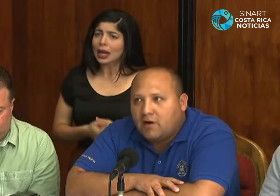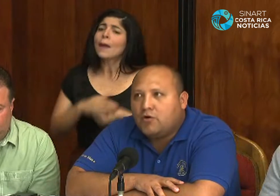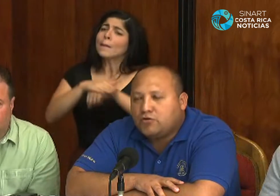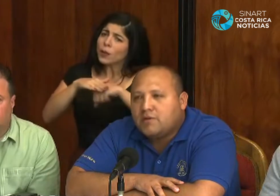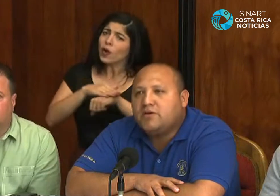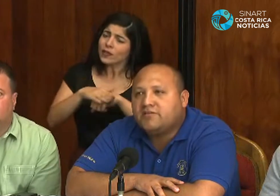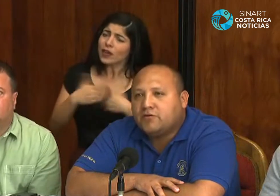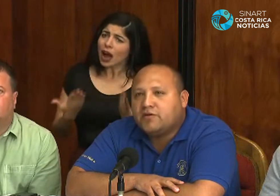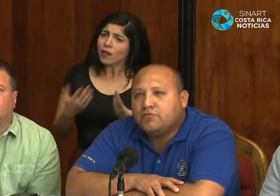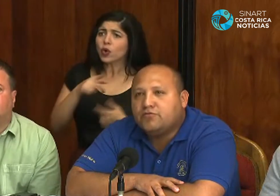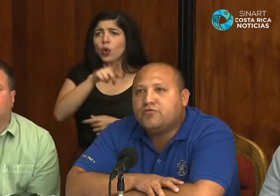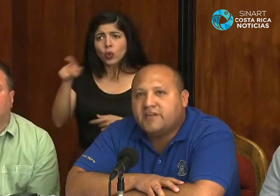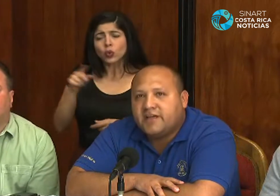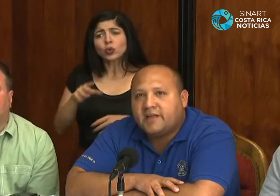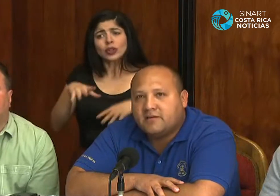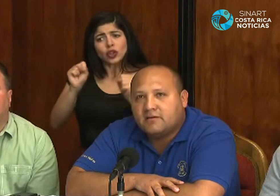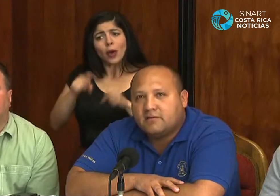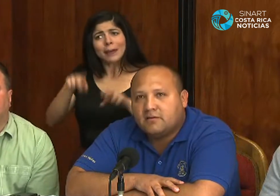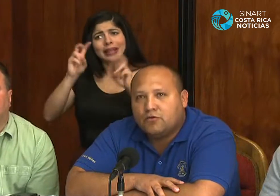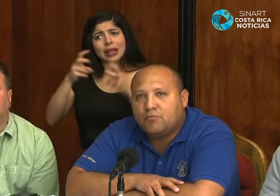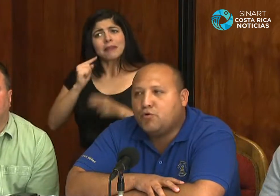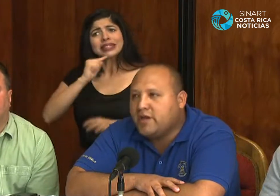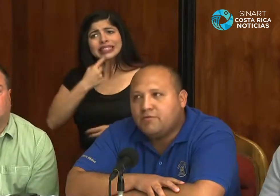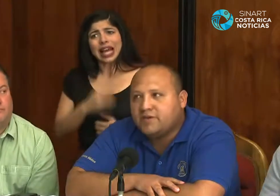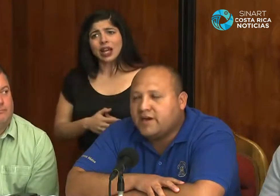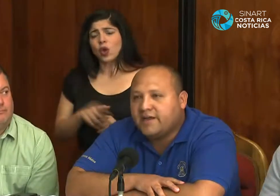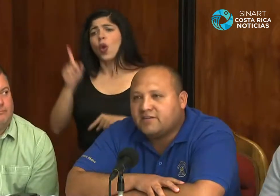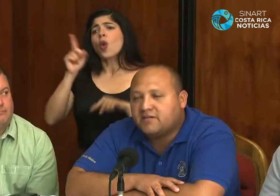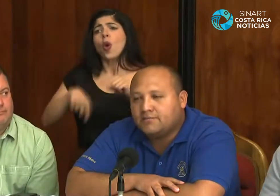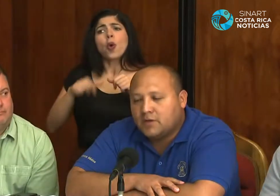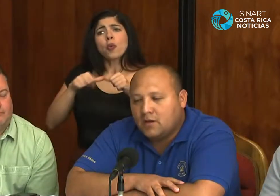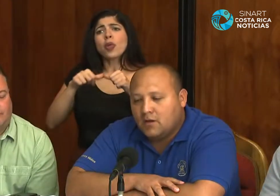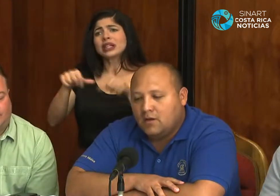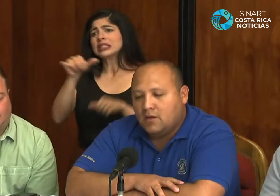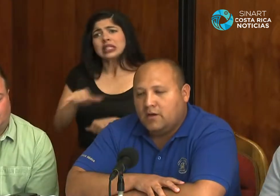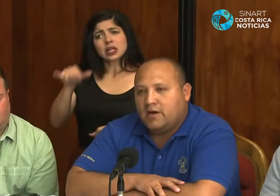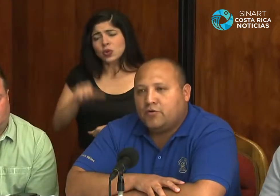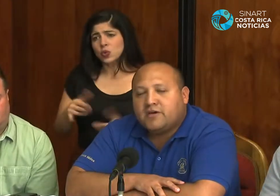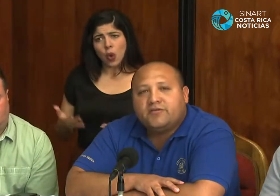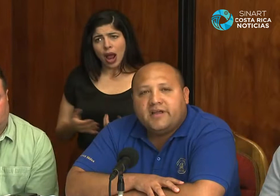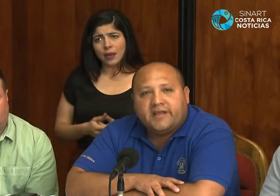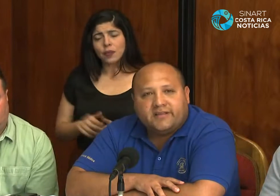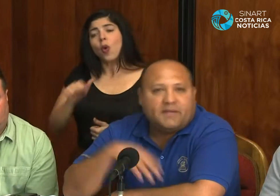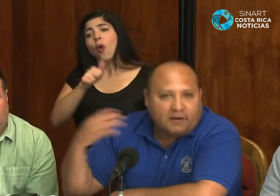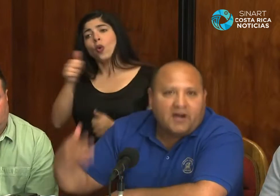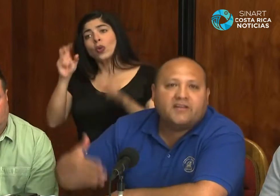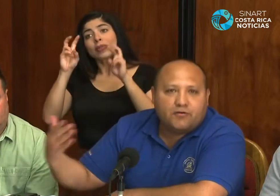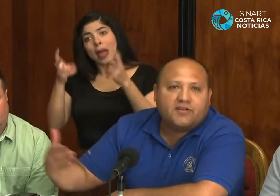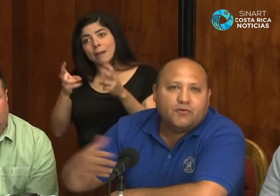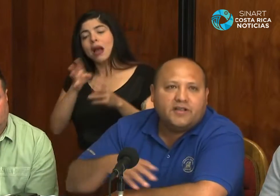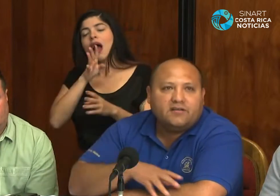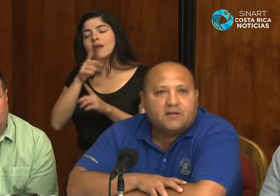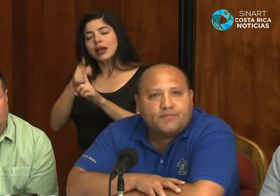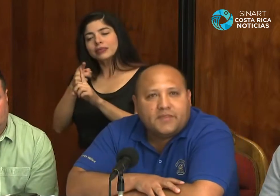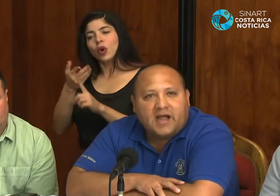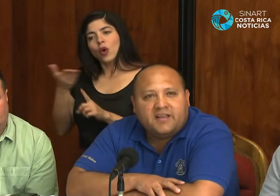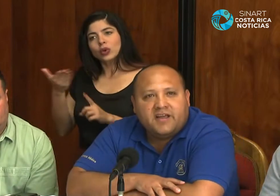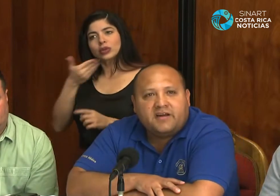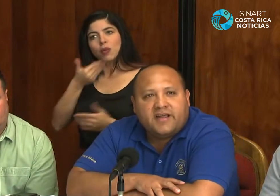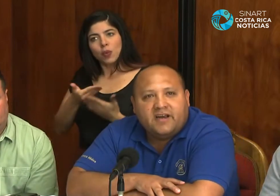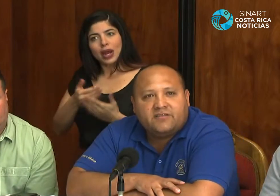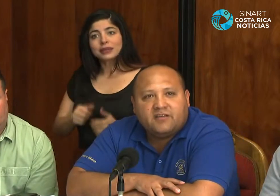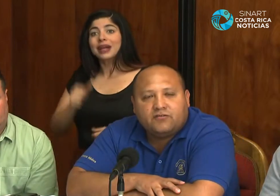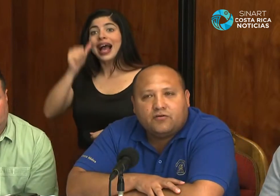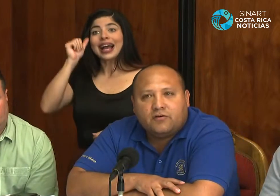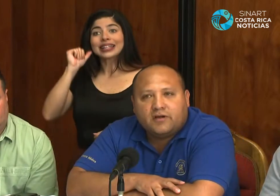Entonces, por favor, tomemos los asuntos con seriedad. No podemos seguir en esas. Otra cosa, para hablar de cosas buenas,